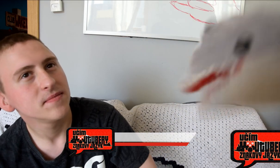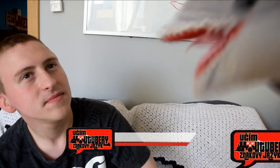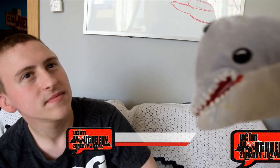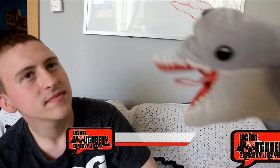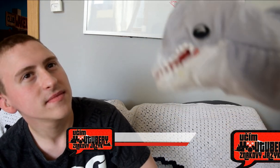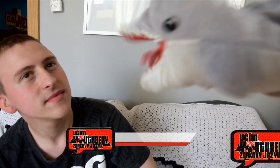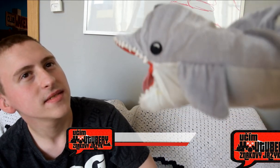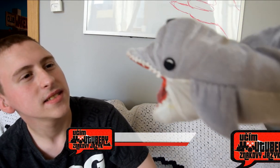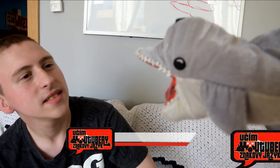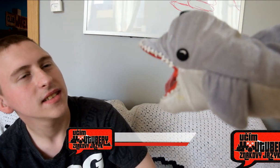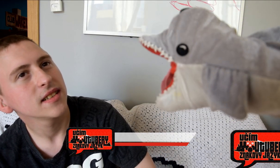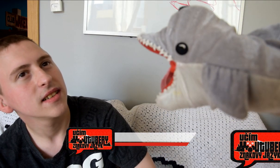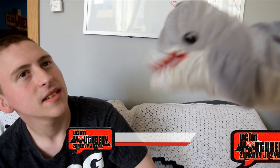se řekne...